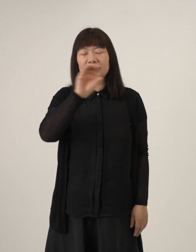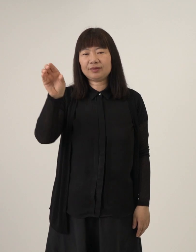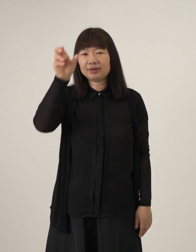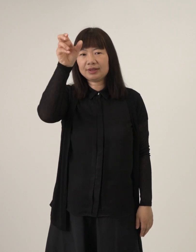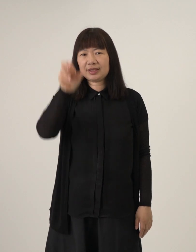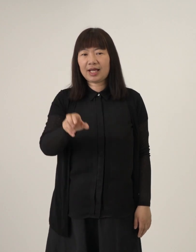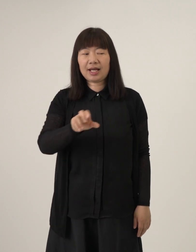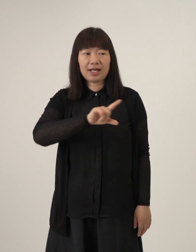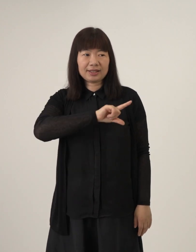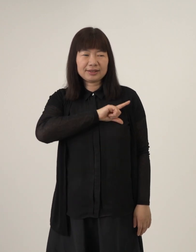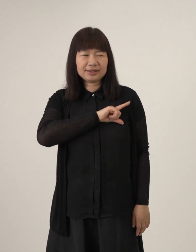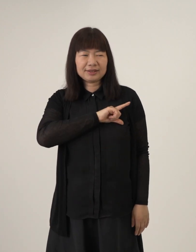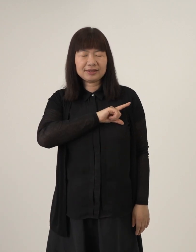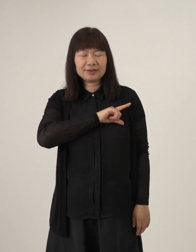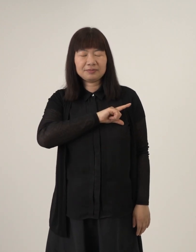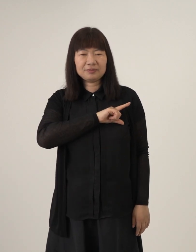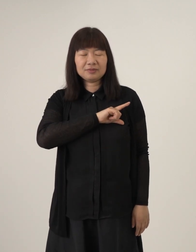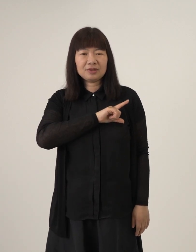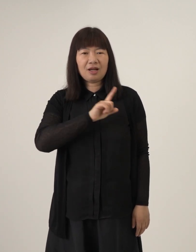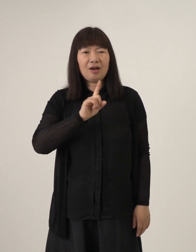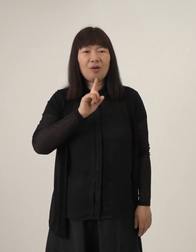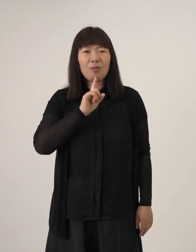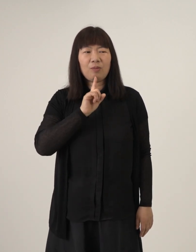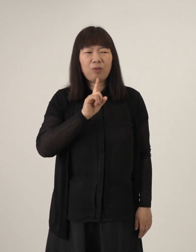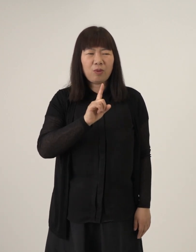십자가라는 이름을 입 밖으로